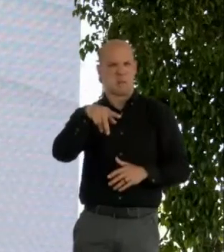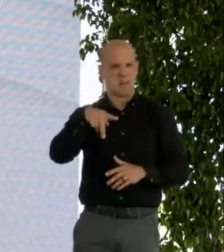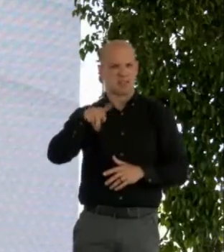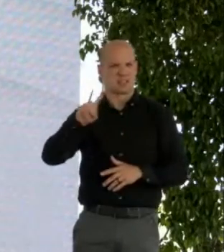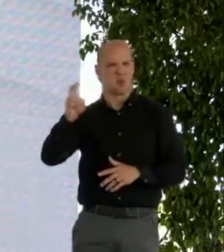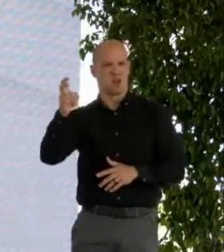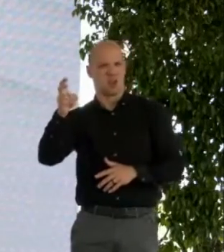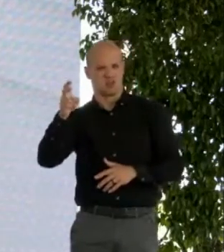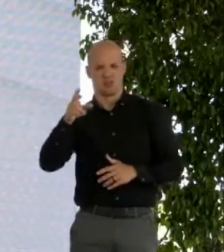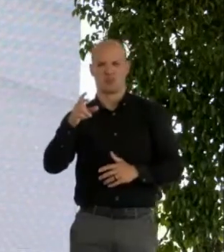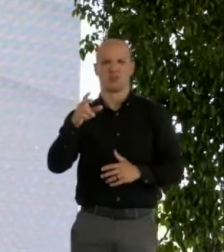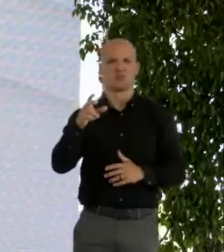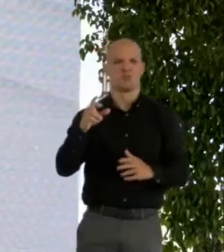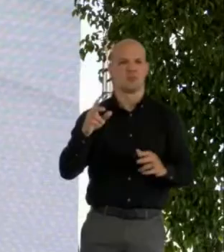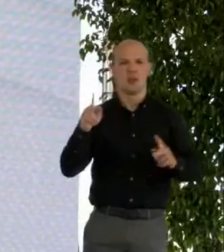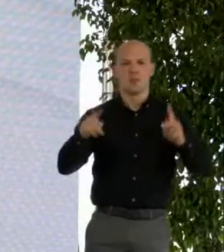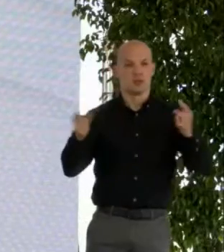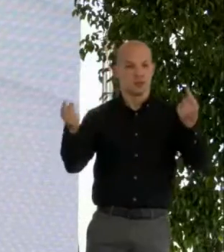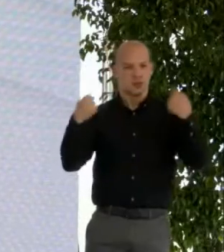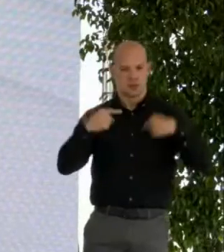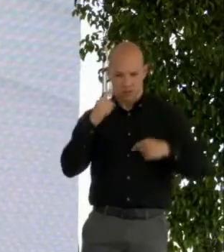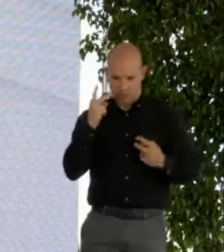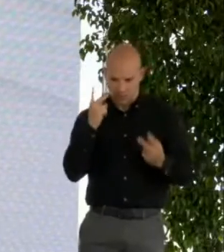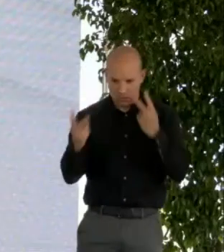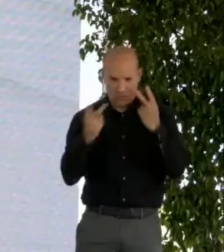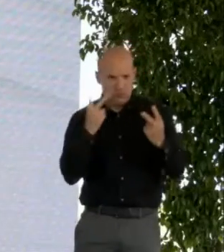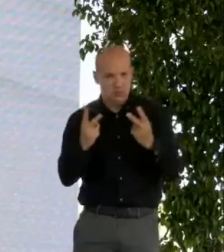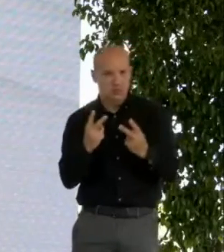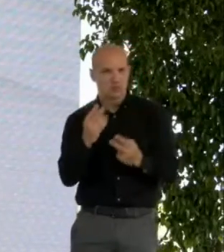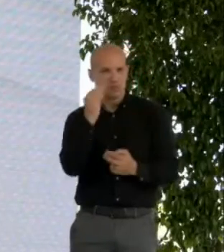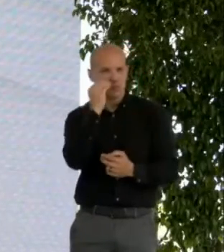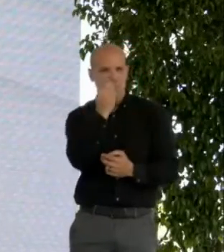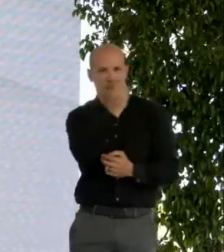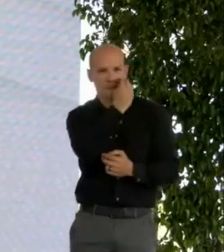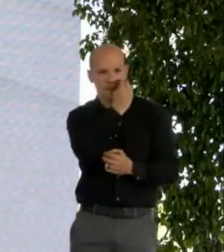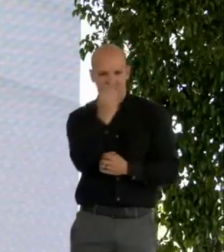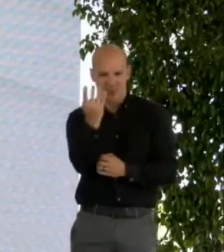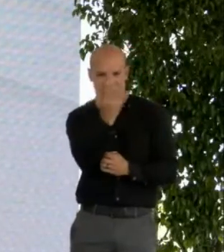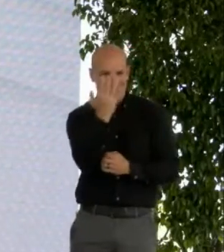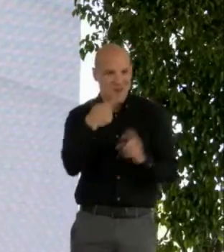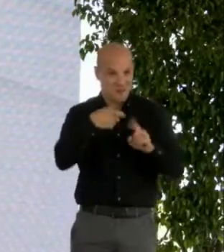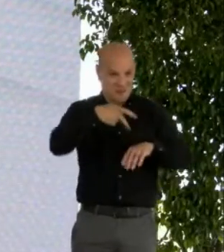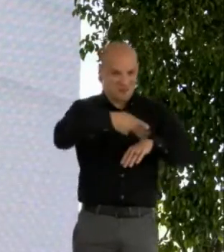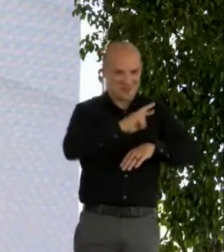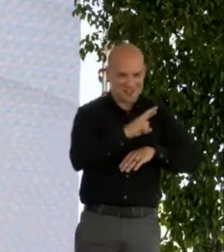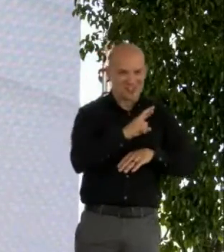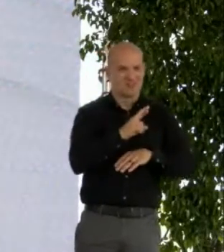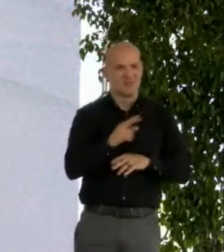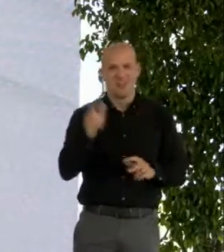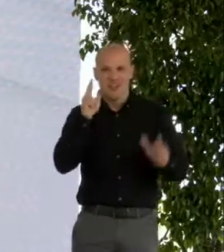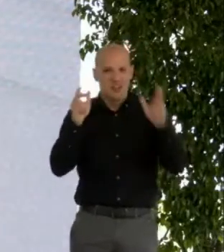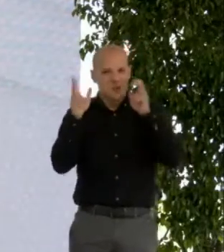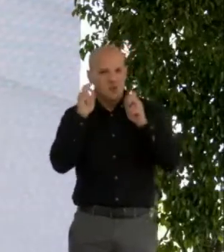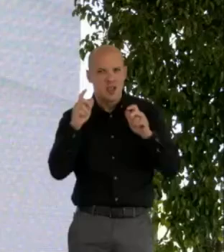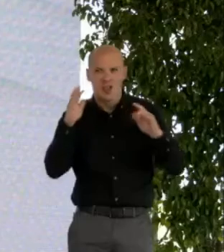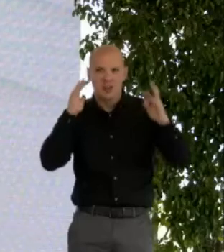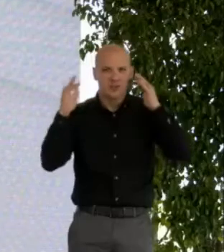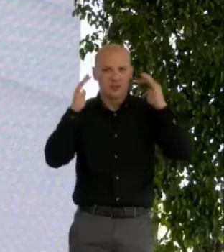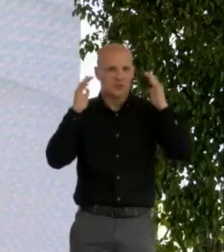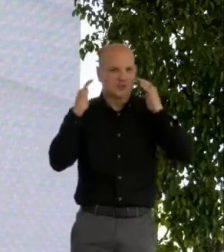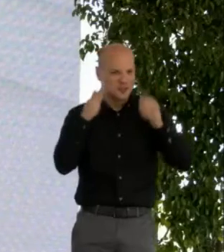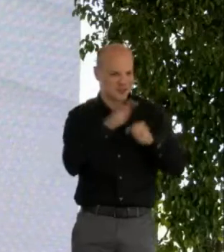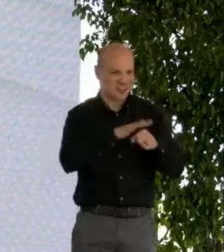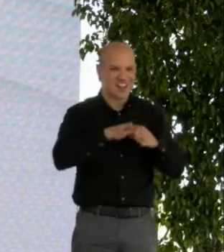podrán apreciar especies de plantas autóctonas y escuchar los sonidos característicos de las